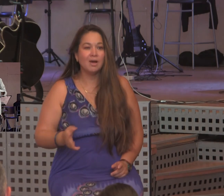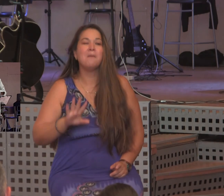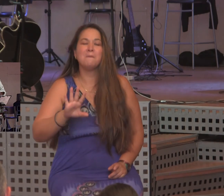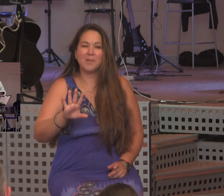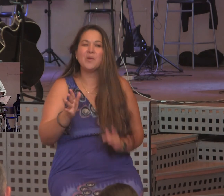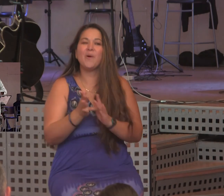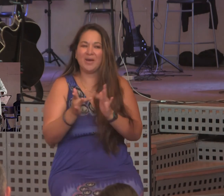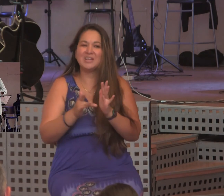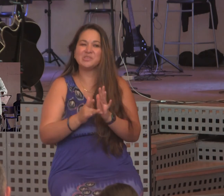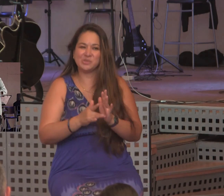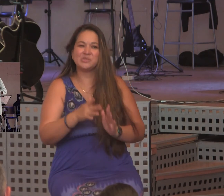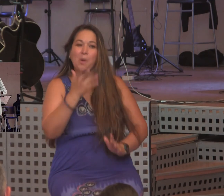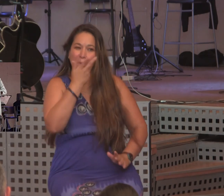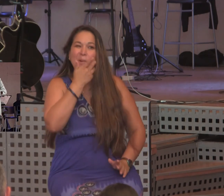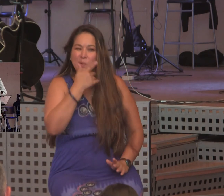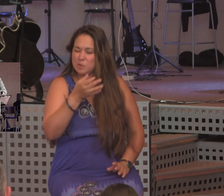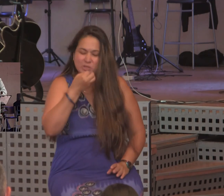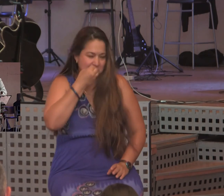Porque yo tengo un puñado.